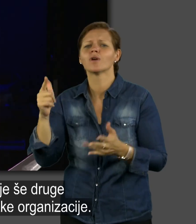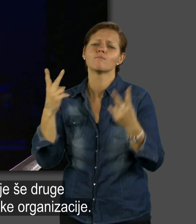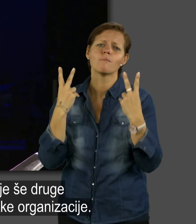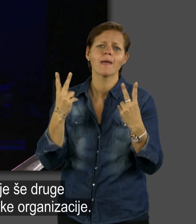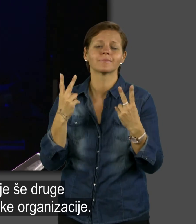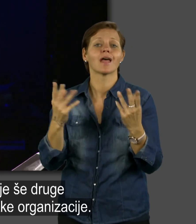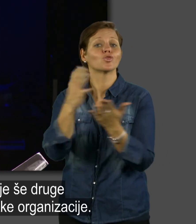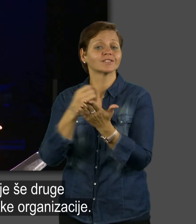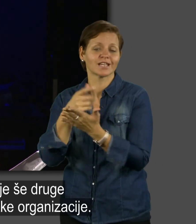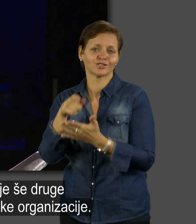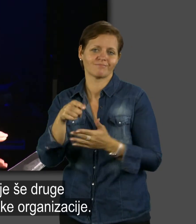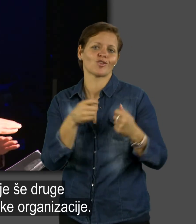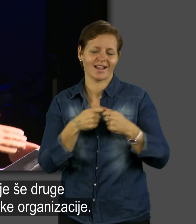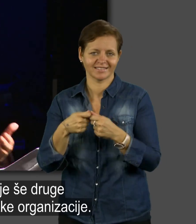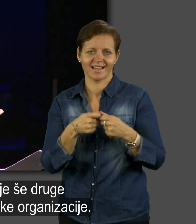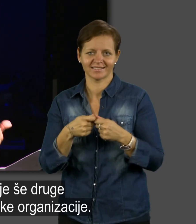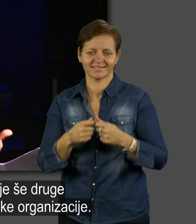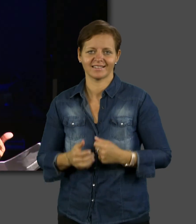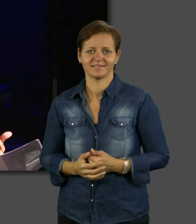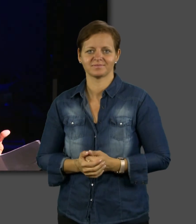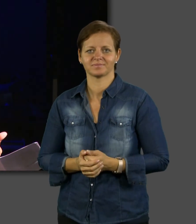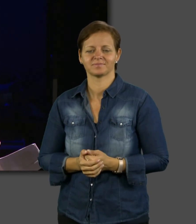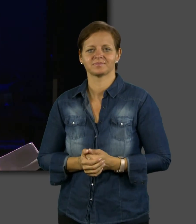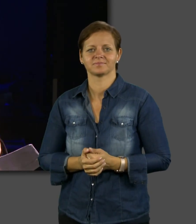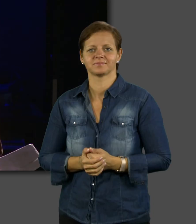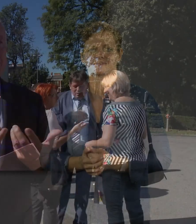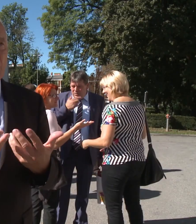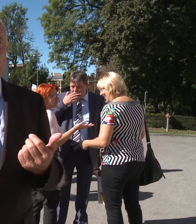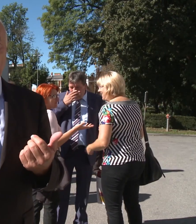pa je še druge pomembne dosežke organizacije.